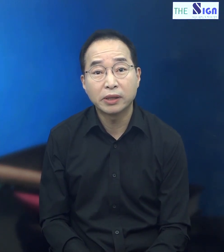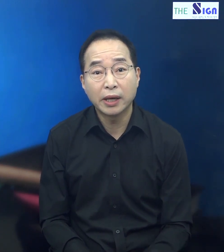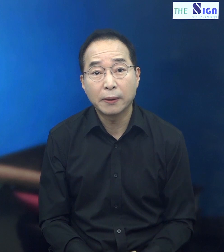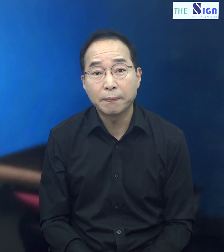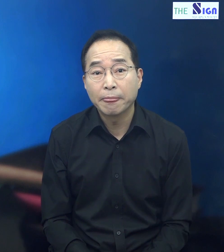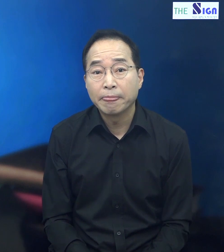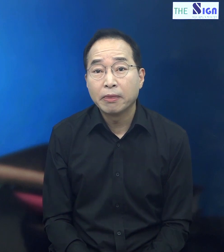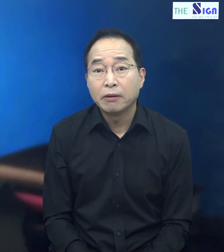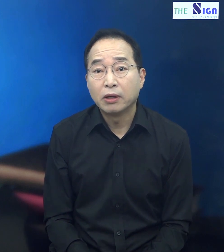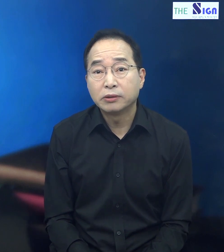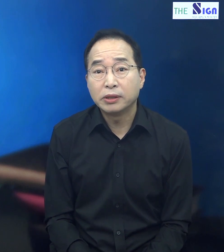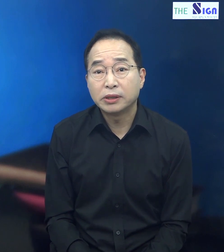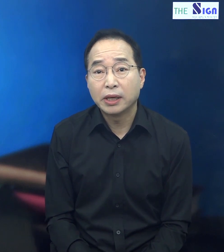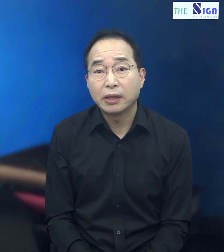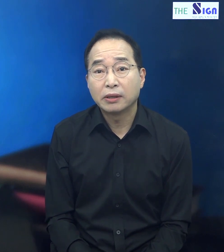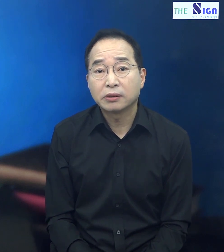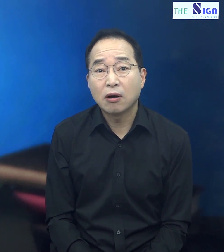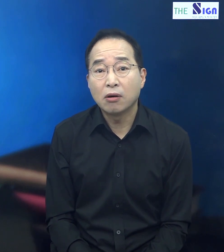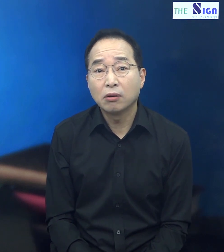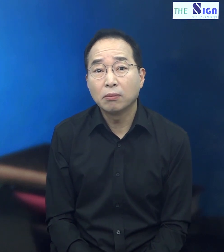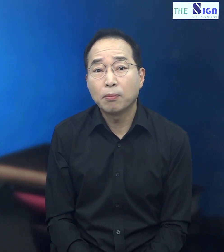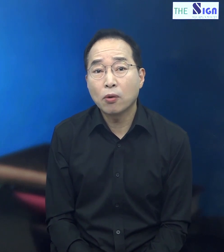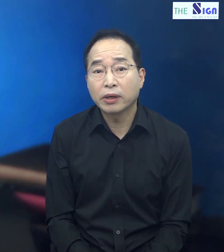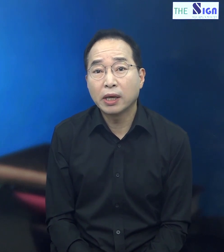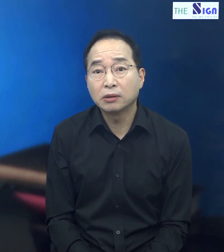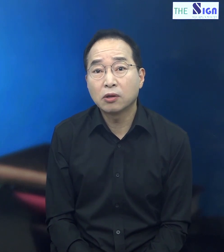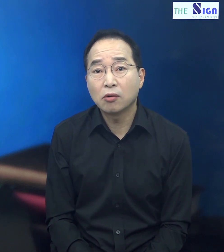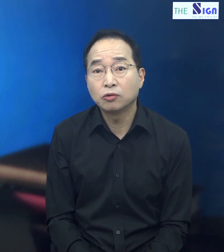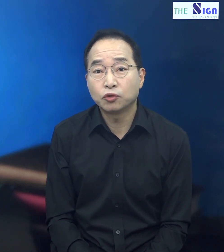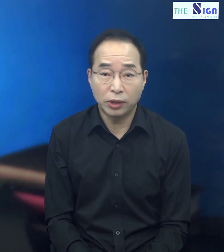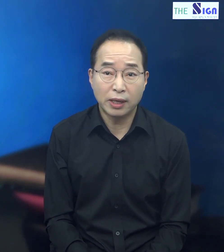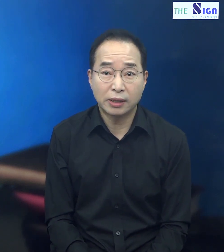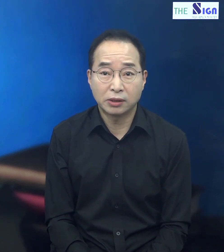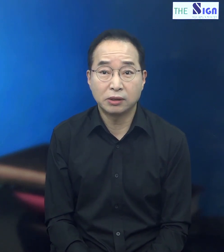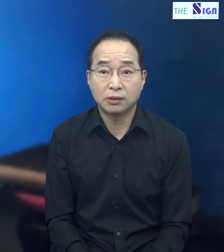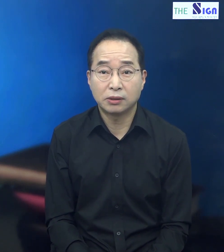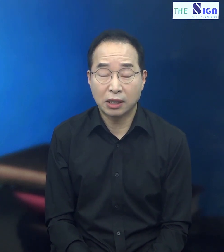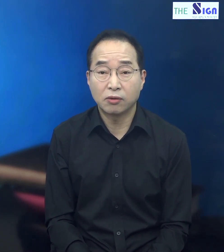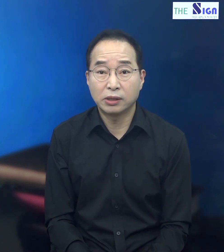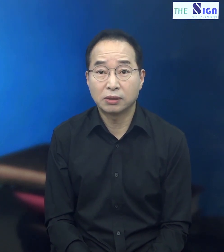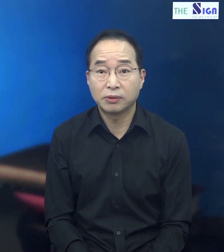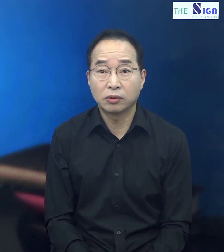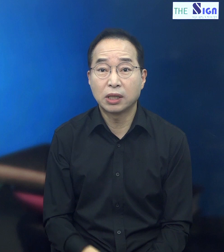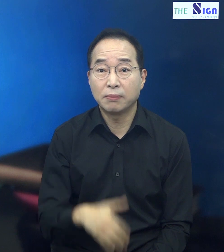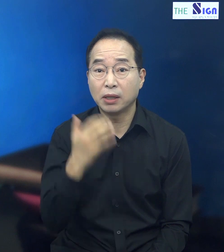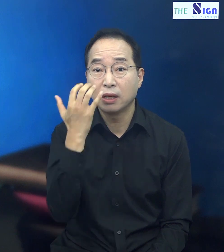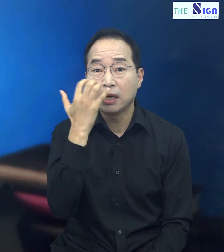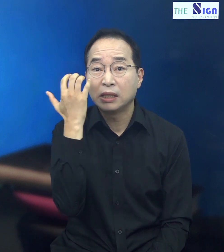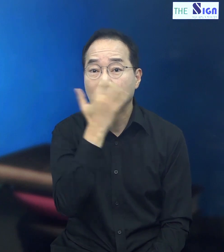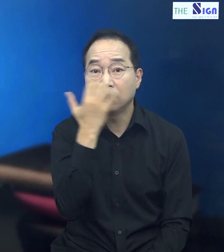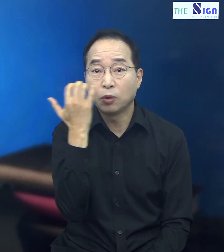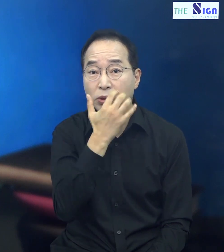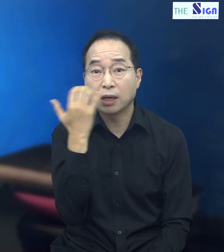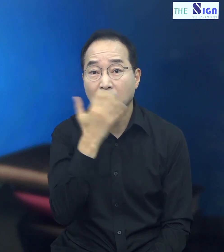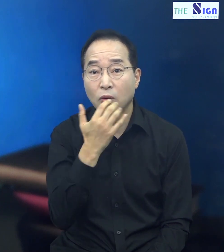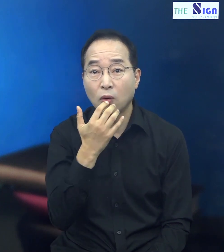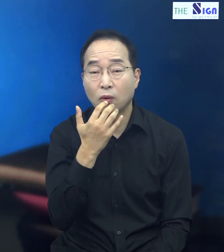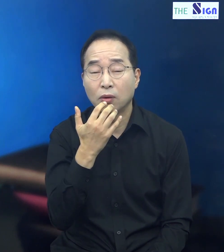사용하는데 여기서 이제 성폭행, 성추행 같은 단어가 있습니다. 어떻게 하면 이 동작하고